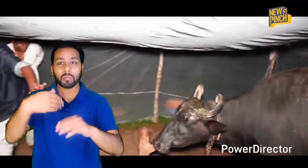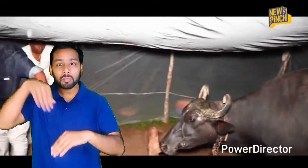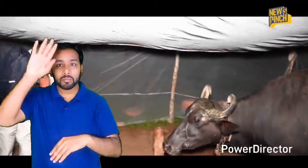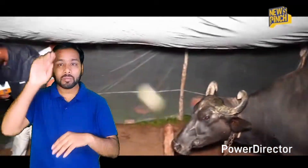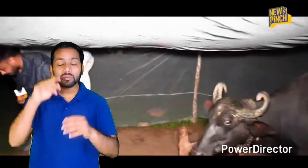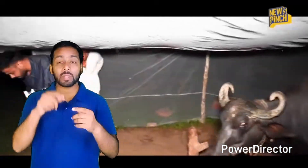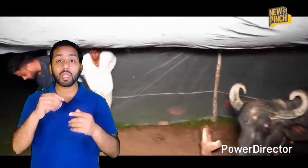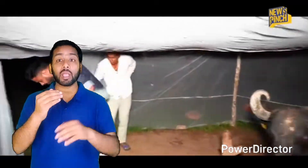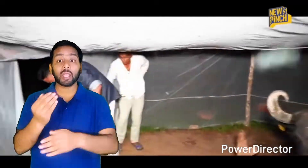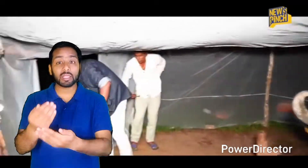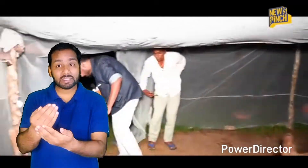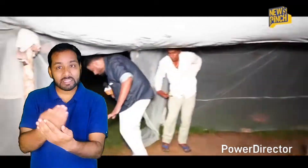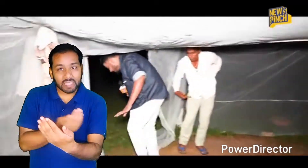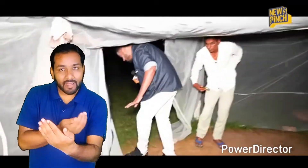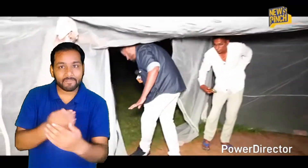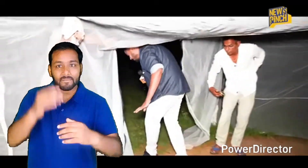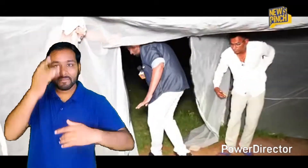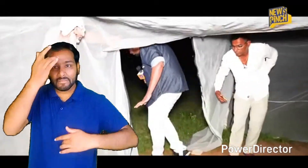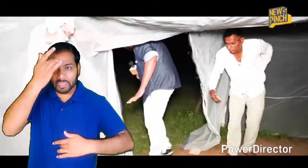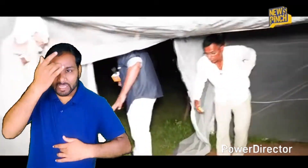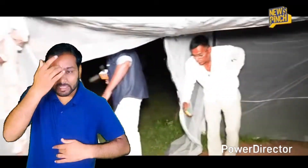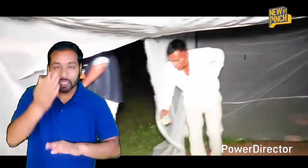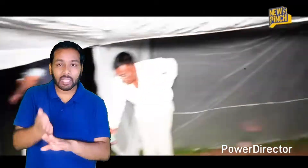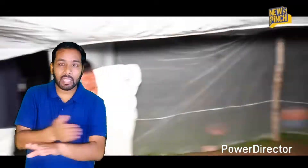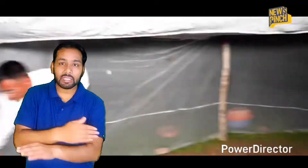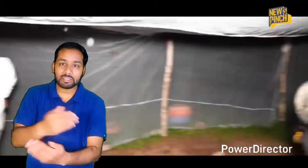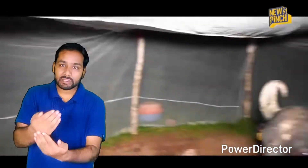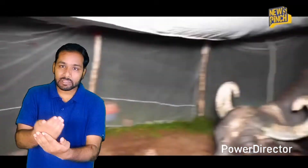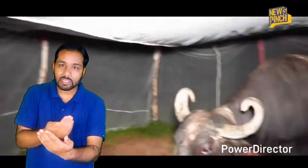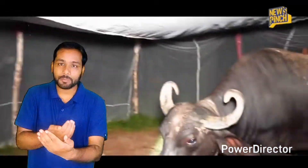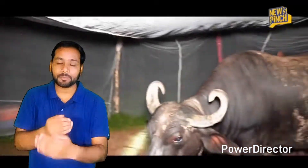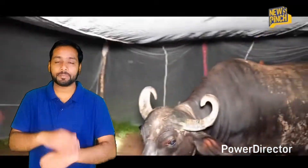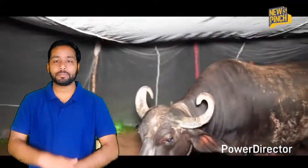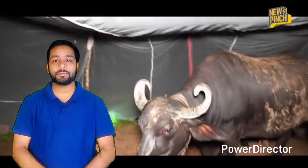के अंदर बंद करके रखा जाता है ताकि वो बचे रहें,